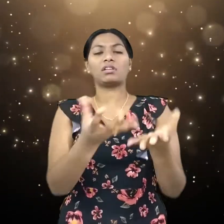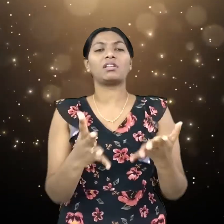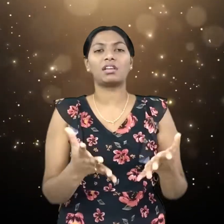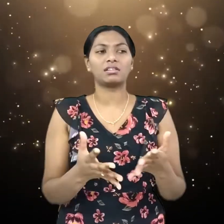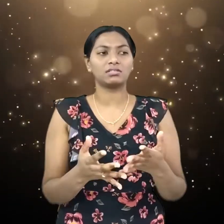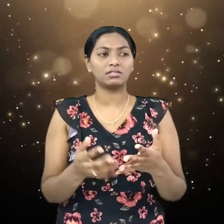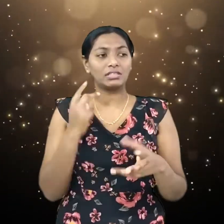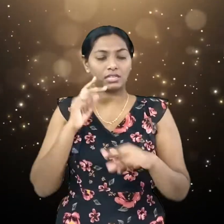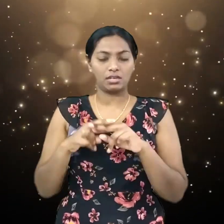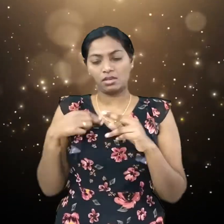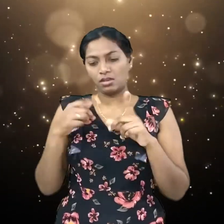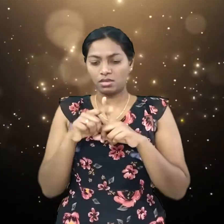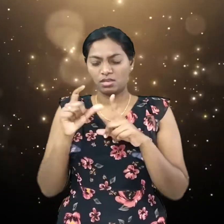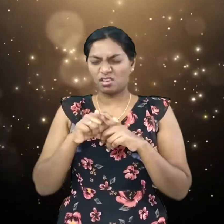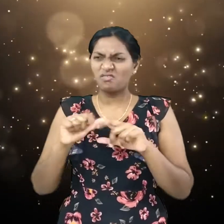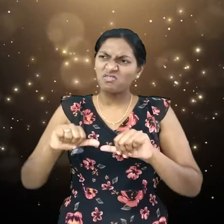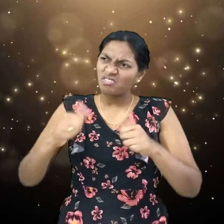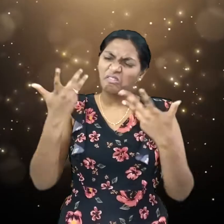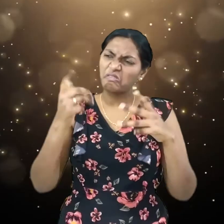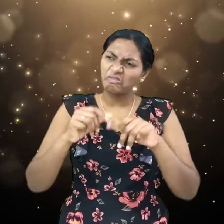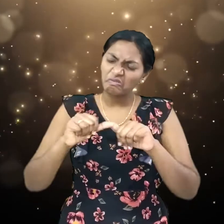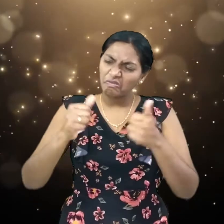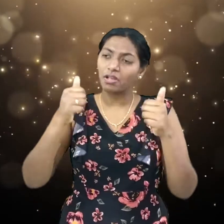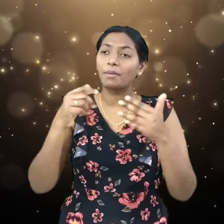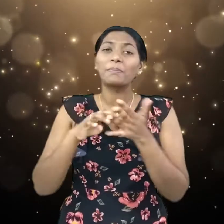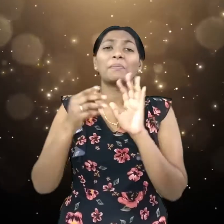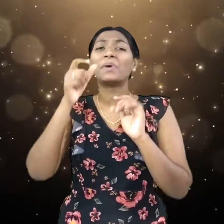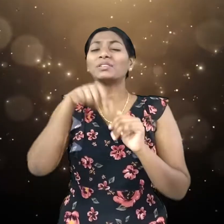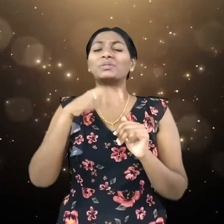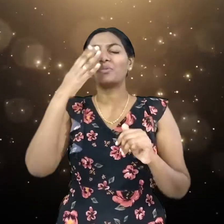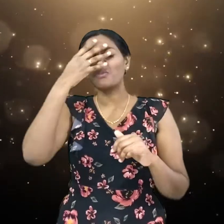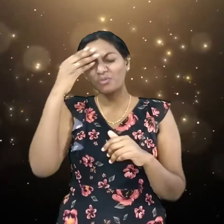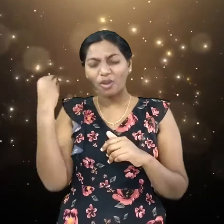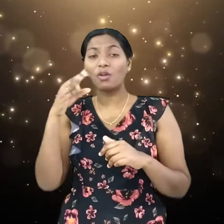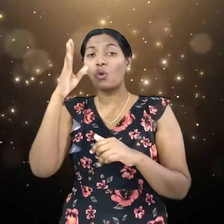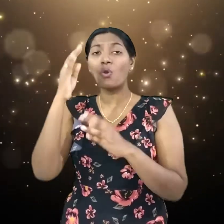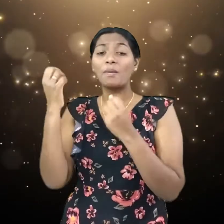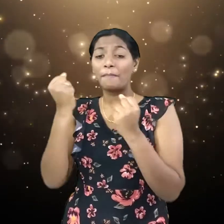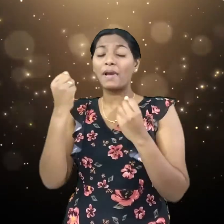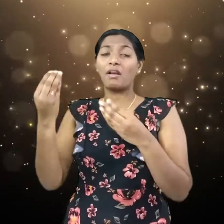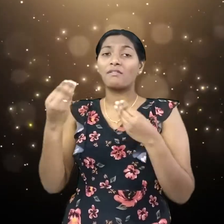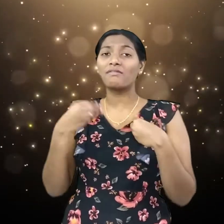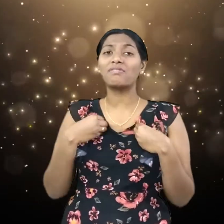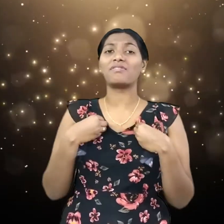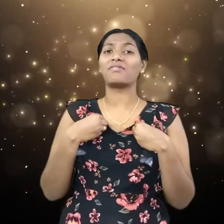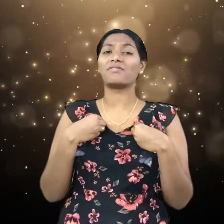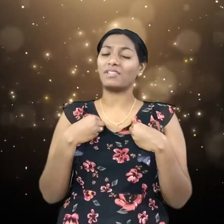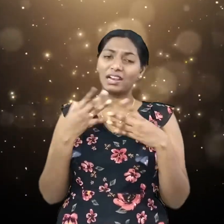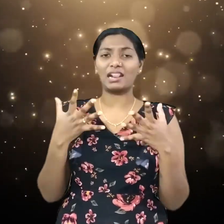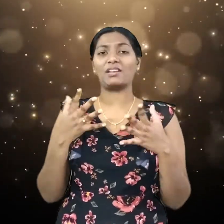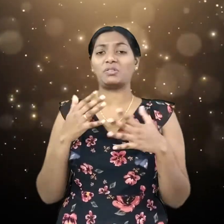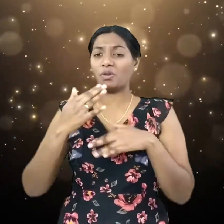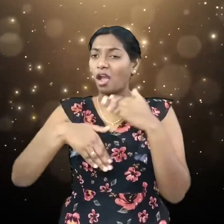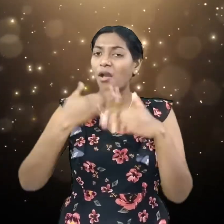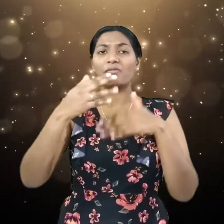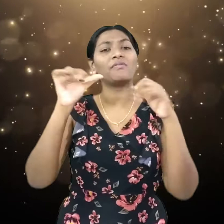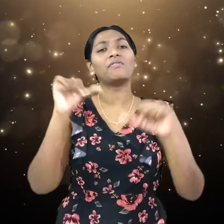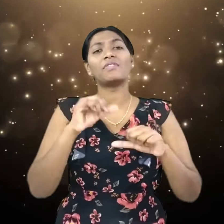तो बहुत सी बार लोगों को समझ नहीं आता मैं जो कर रहा हूं उसमें सफल क्यों नहीं रहा हूं। शायद उन्होंने पता नहीं किया कि परमेश्वर ने उनको किस काम को करने का अनुग्रह दिया